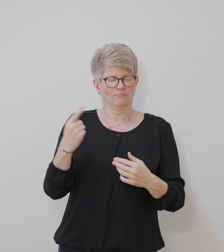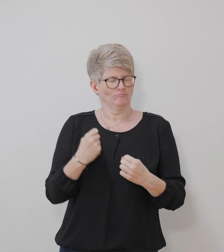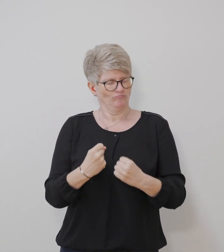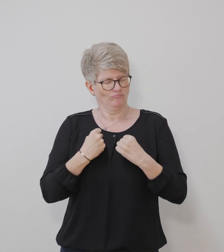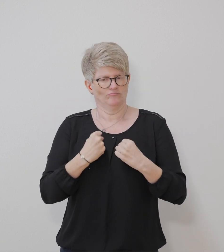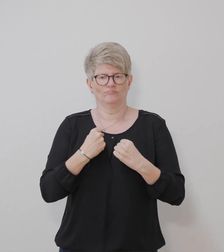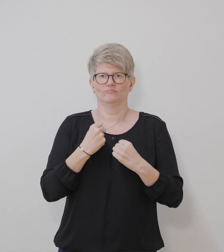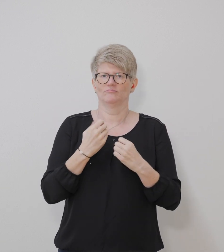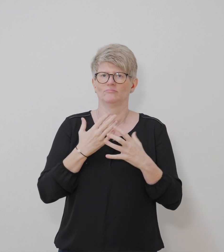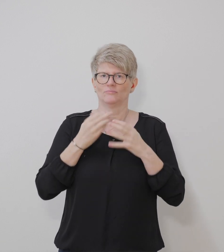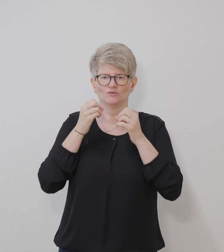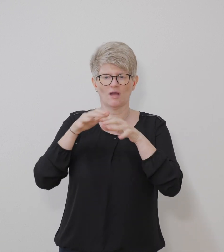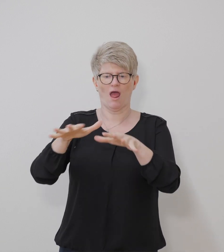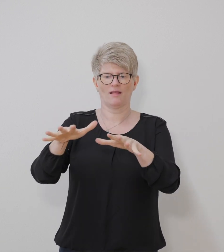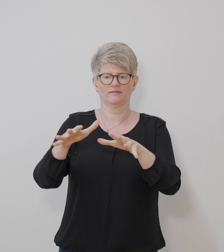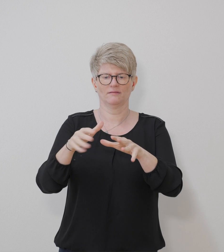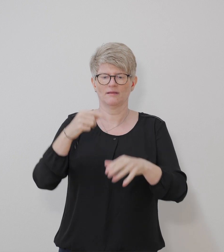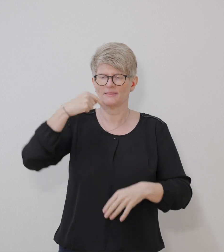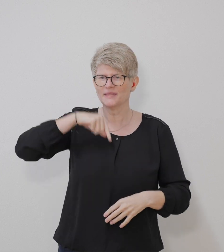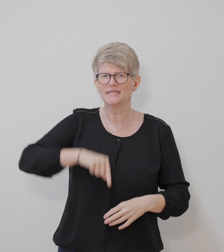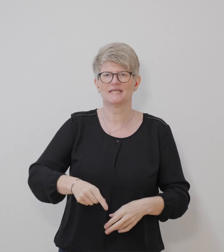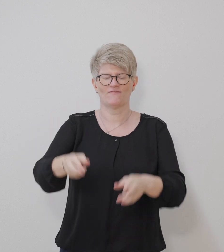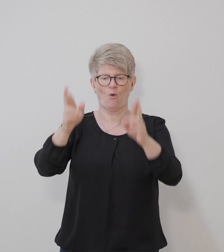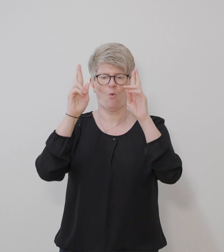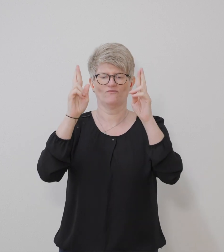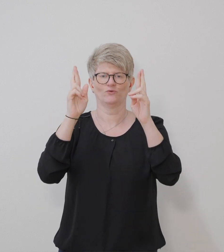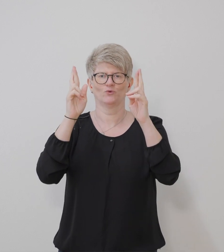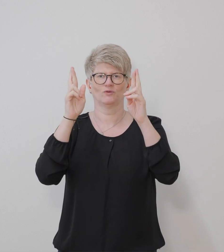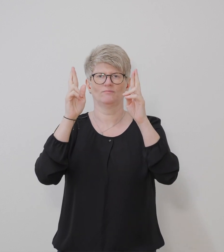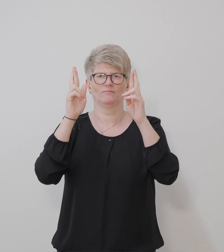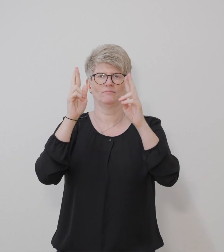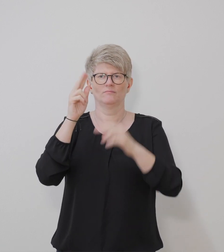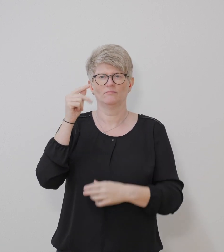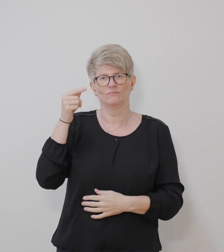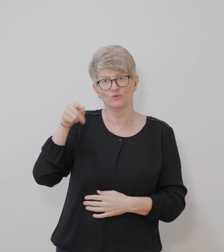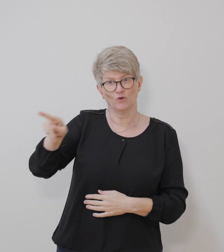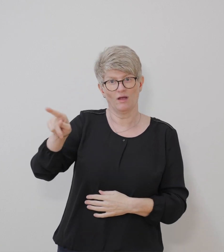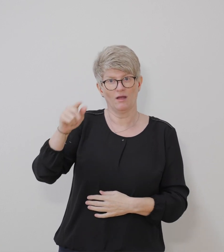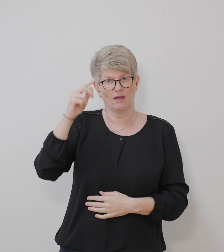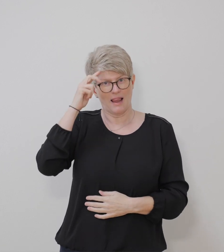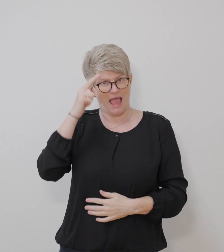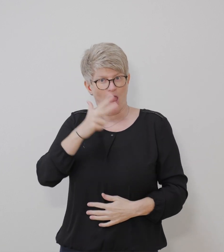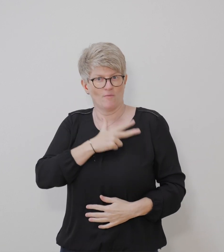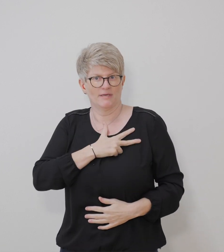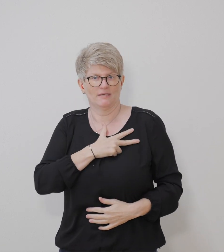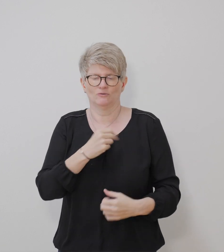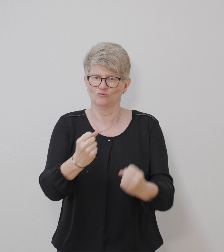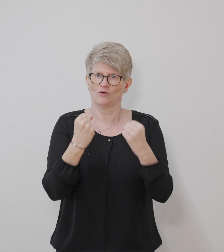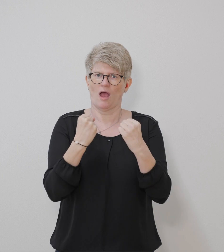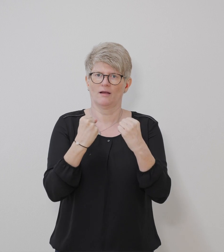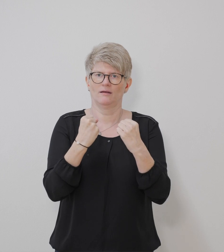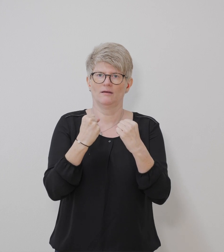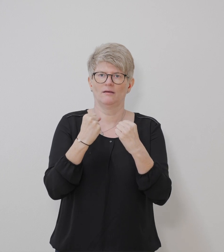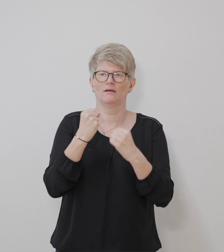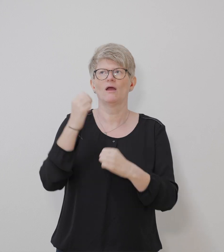Trotz aller Todesurteile ihres Lebens strahlte diese Frau eine solche Kraft, eine so